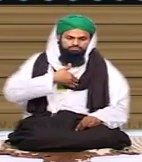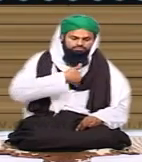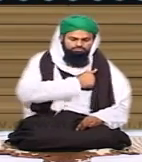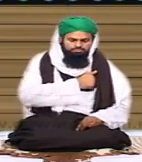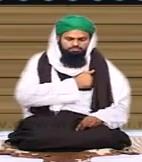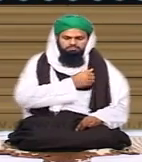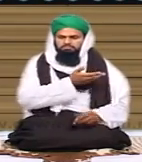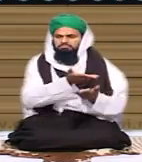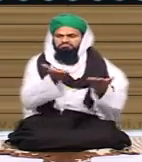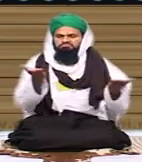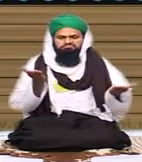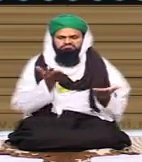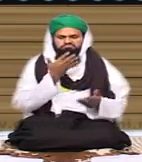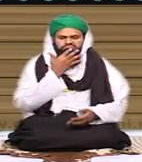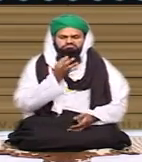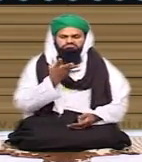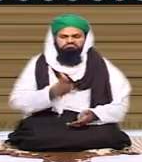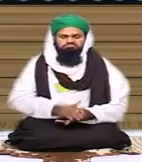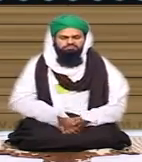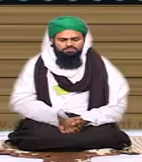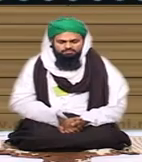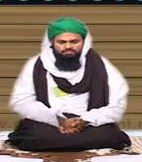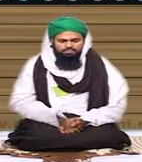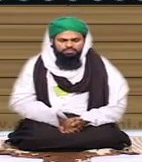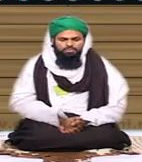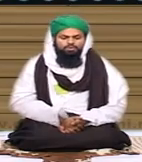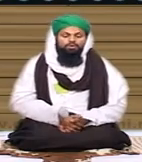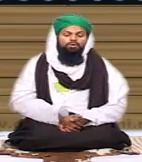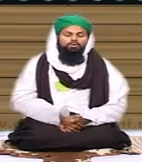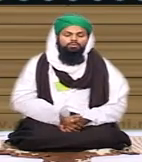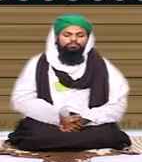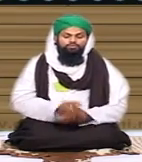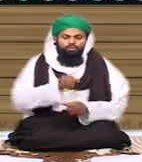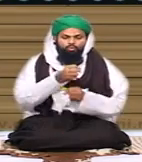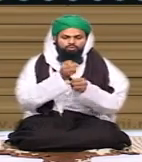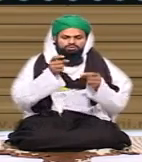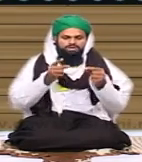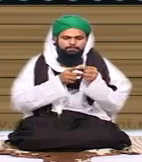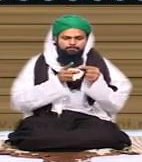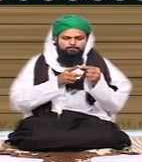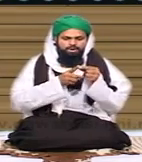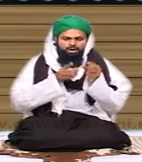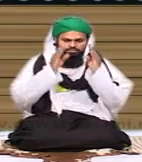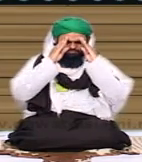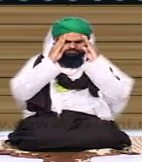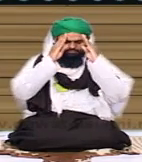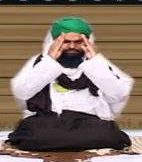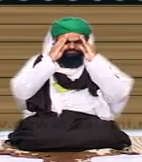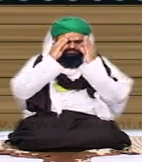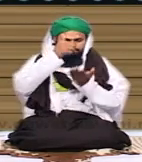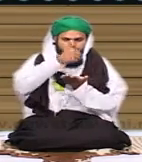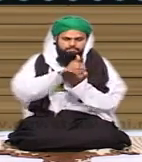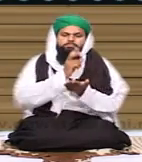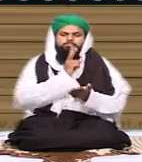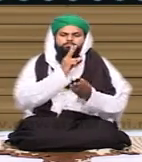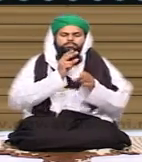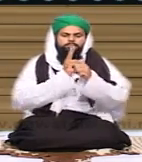बाद में। यहाँ तो हम लोगों के यहाँ कुछ भी नहीं होता, इतना होता। तो एक बार हुजूर सरकार बगदाद रज़ी अल्लाह